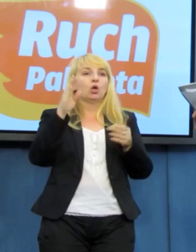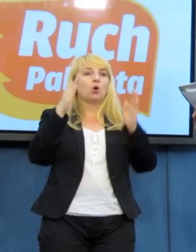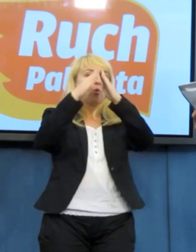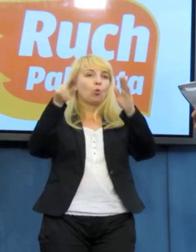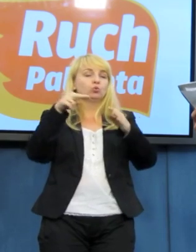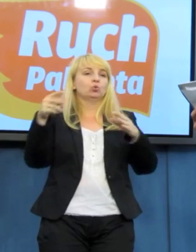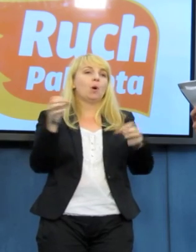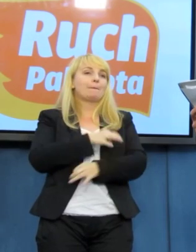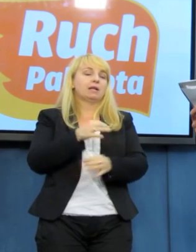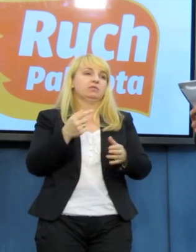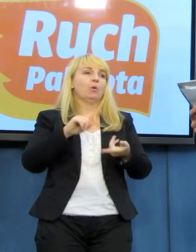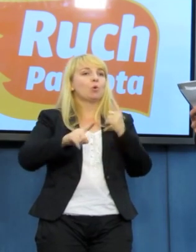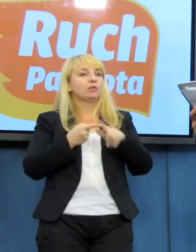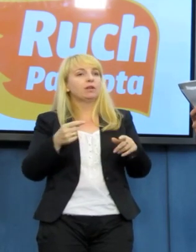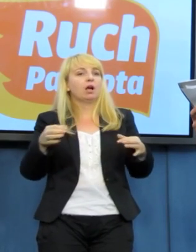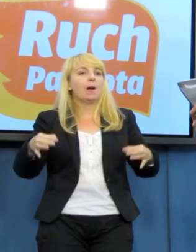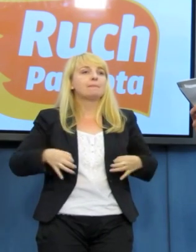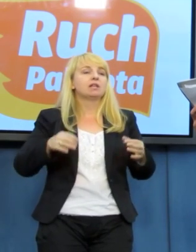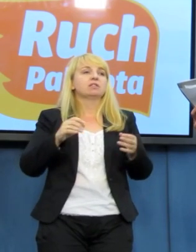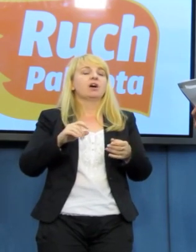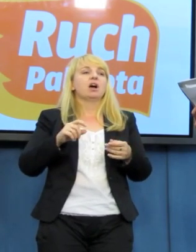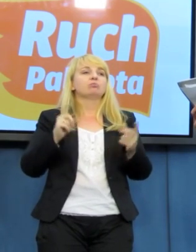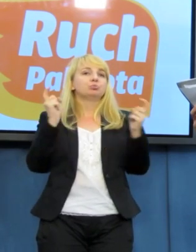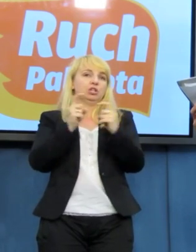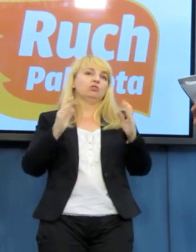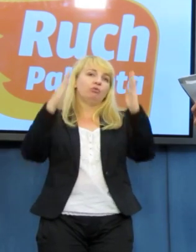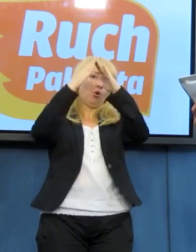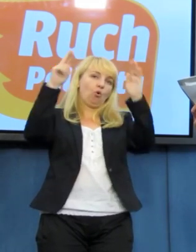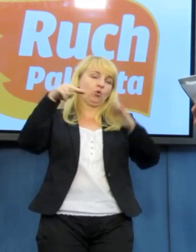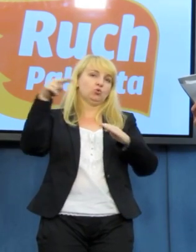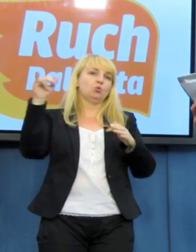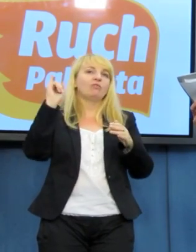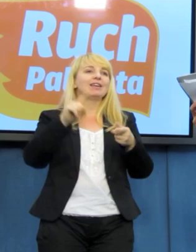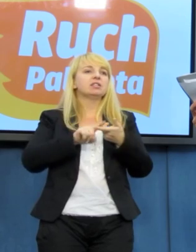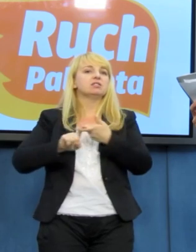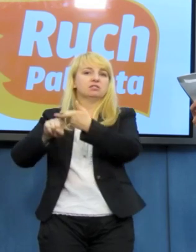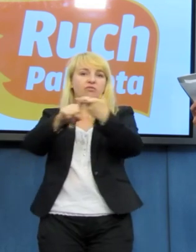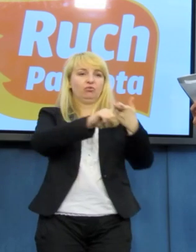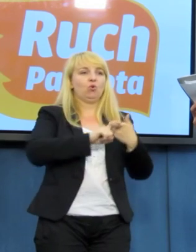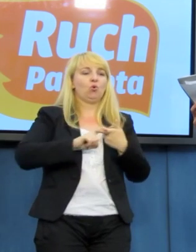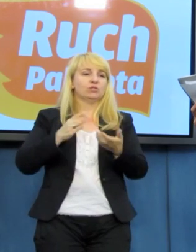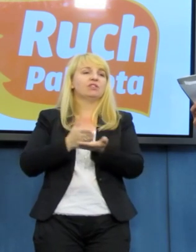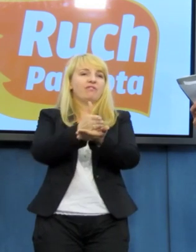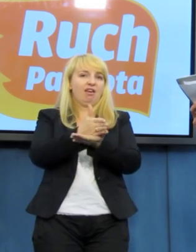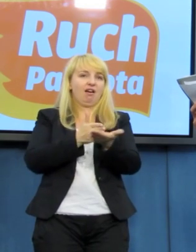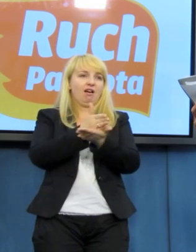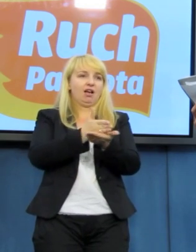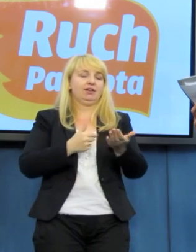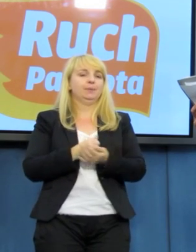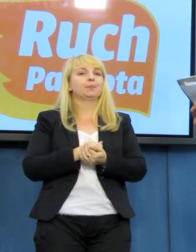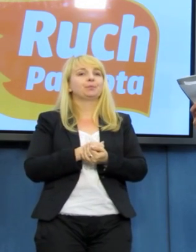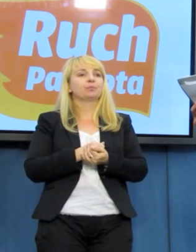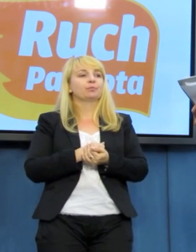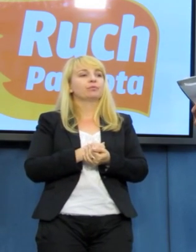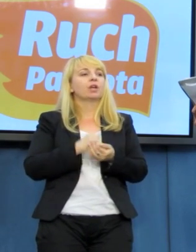do polityki państwa wobec kościołów i związków wyznaniowych, nawiązywanie kontaktów współpracy międzynarodowej z partiami